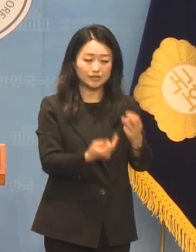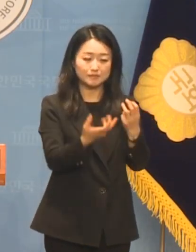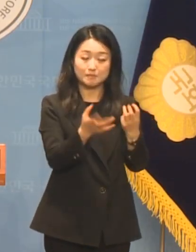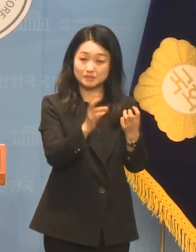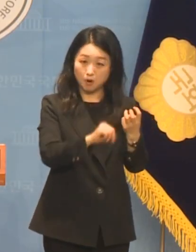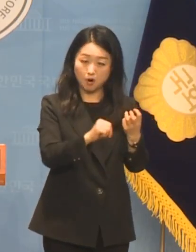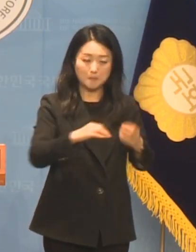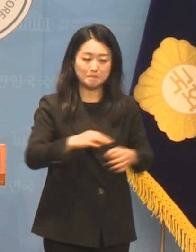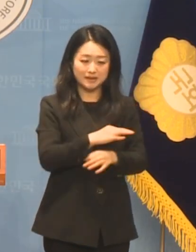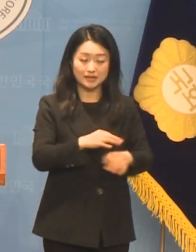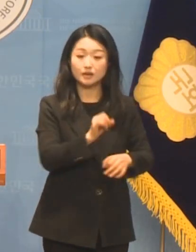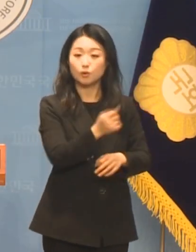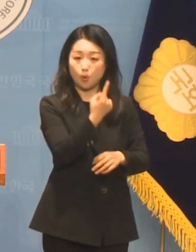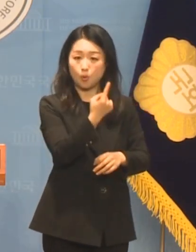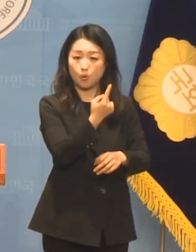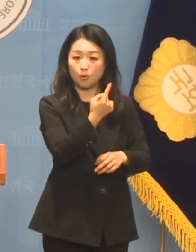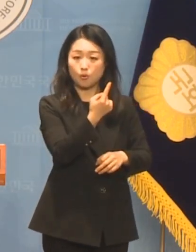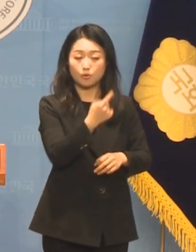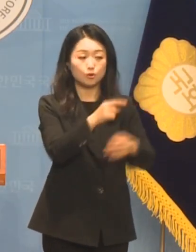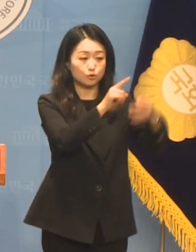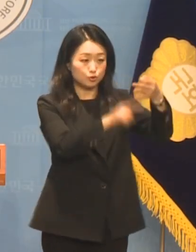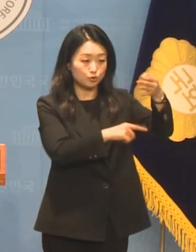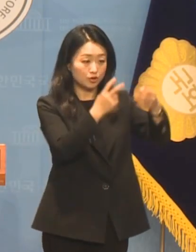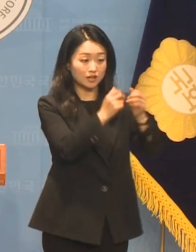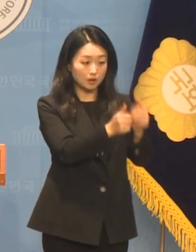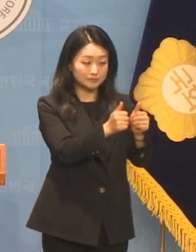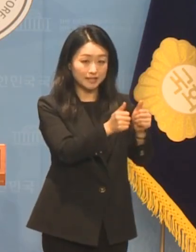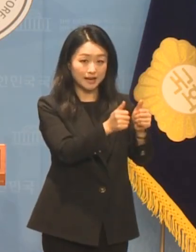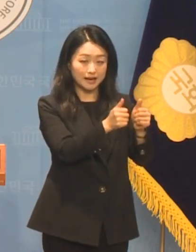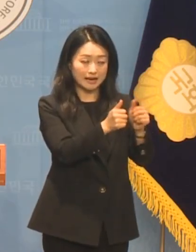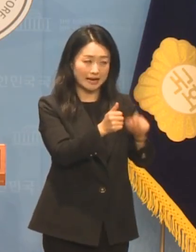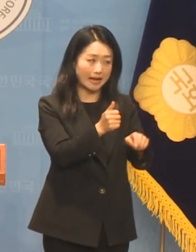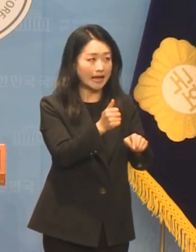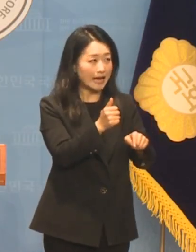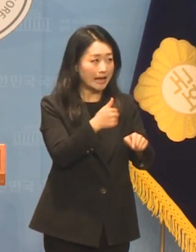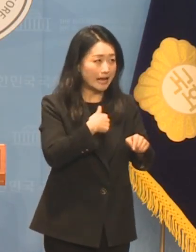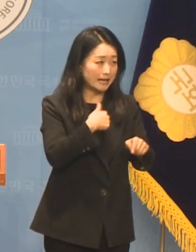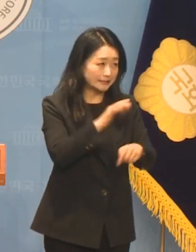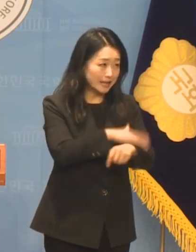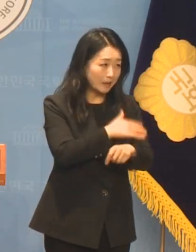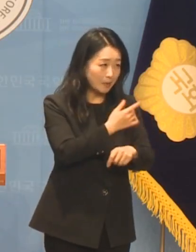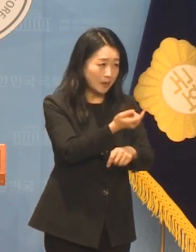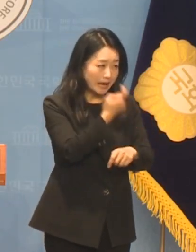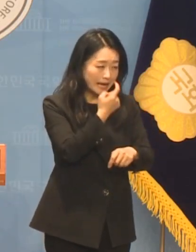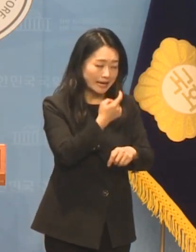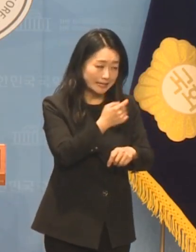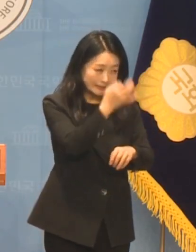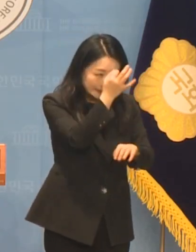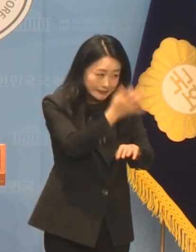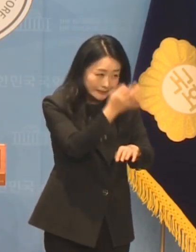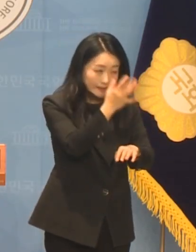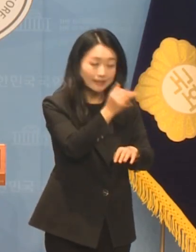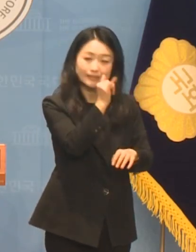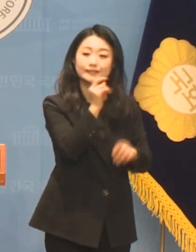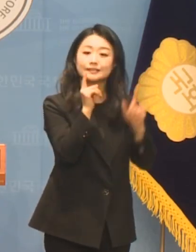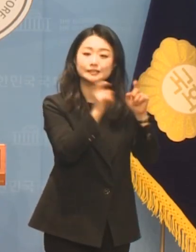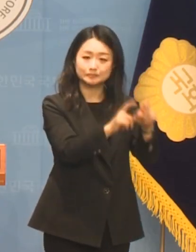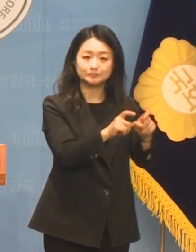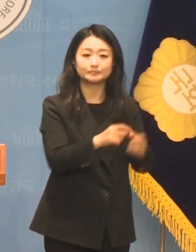각서 비리로 윤석열과 검찰에게 단단히 약점을 잡힌 것이 그 원인이 아닌지